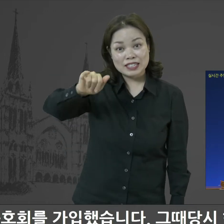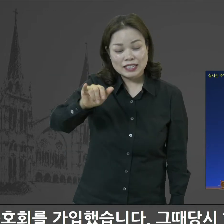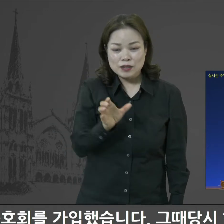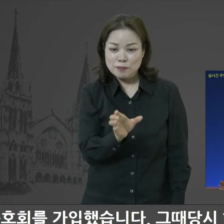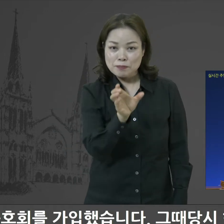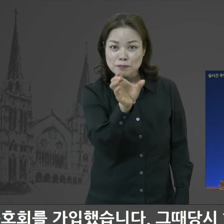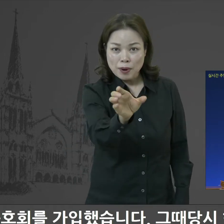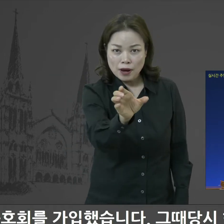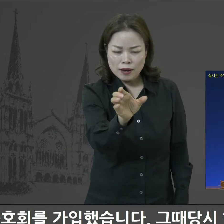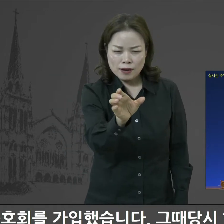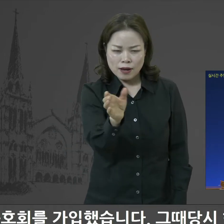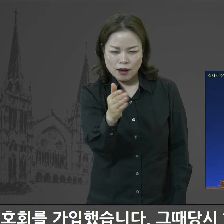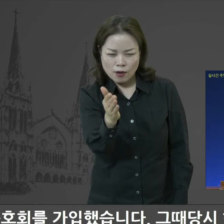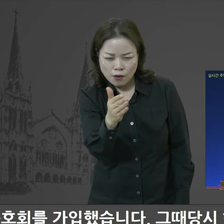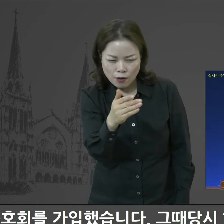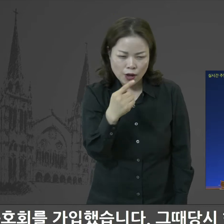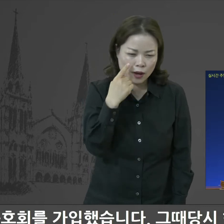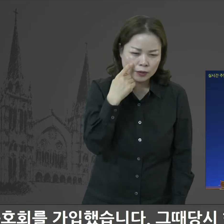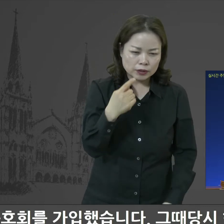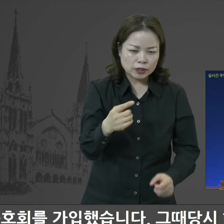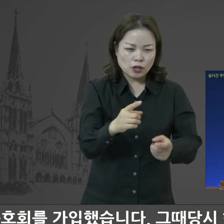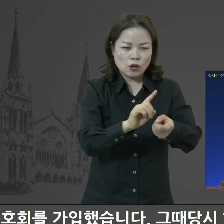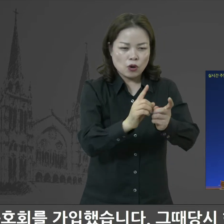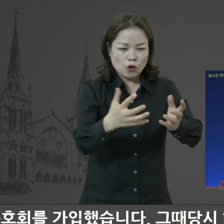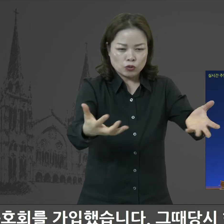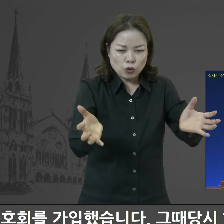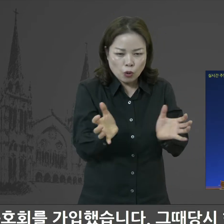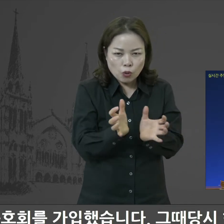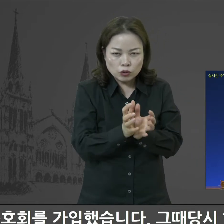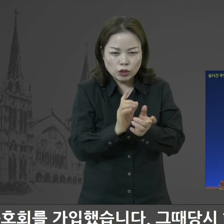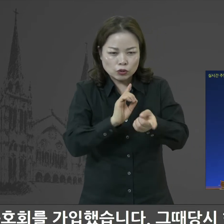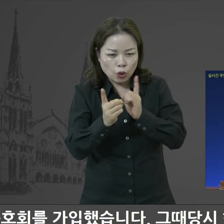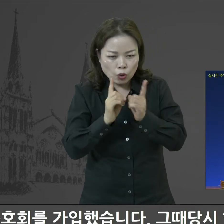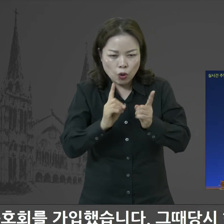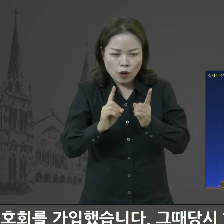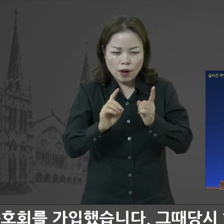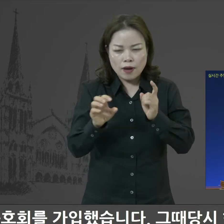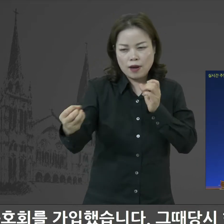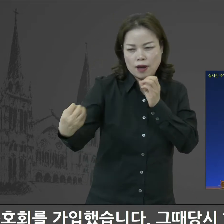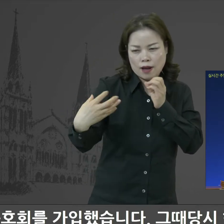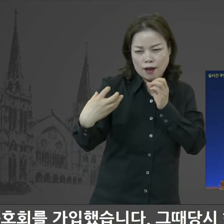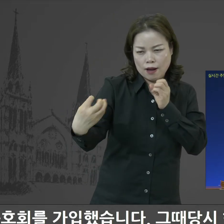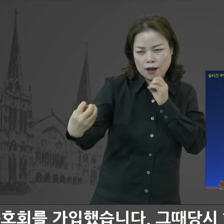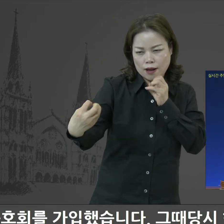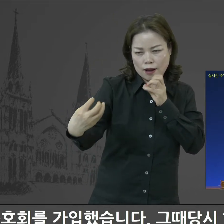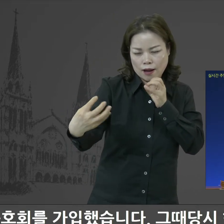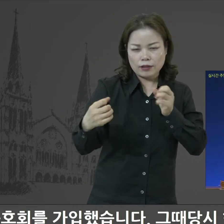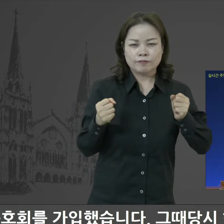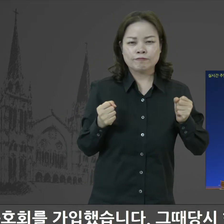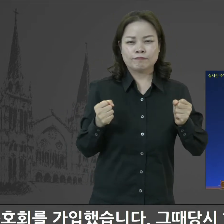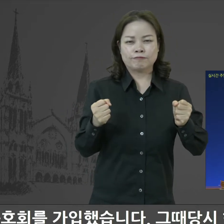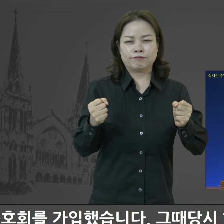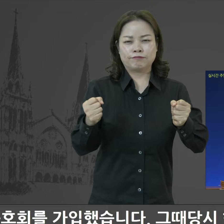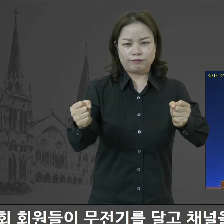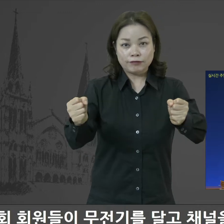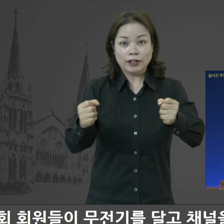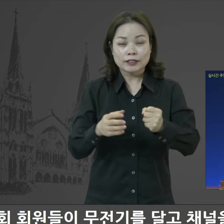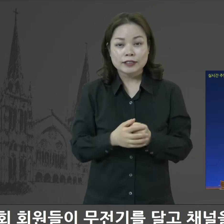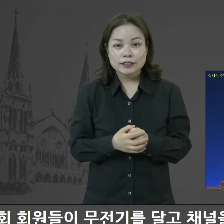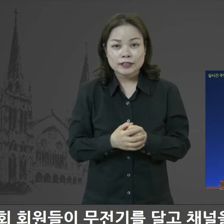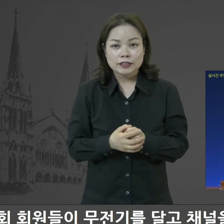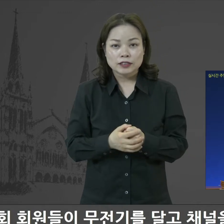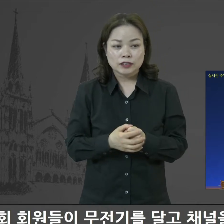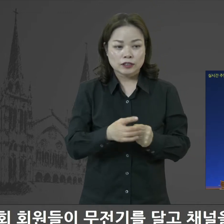그 채널을 맞춰가면서 동호회 회원들끼리 서로 무전을 하면서 이렇게 운전을 했던 그런 경험이 있습니다. 근데 한 번은